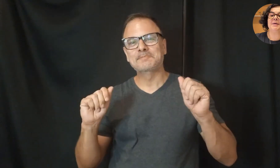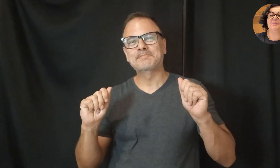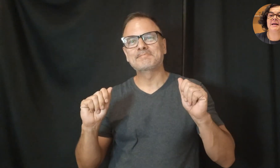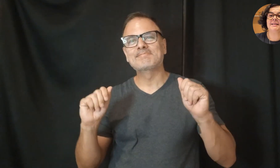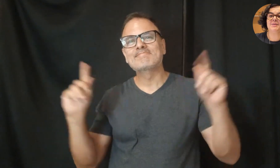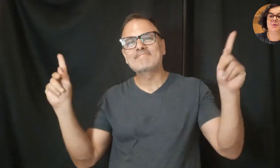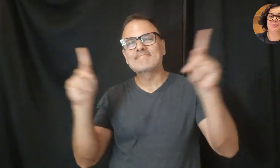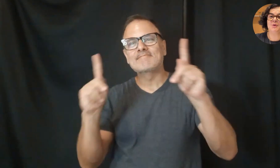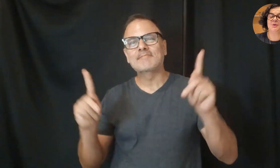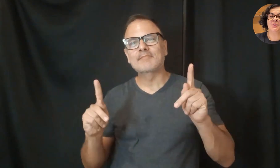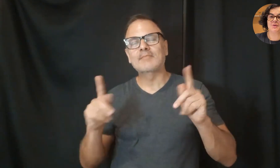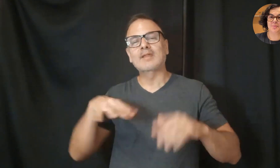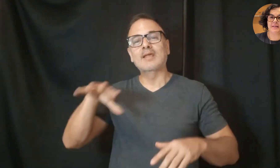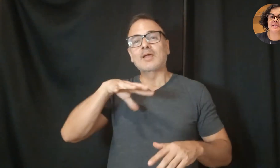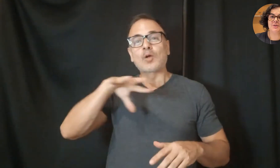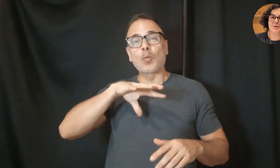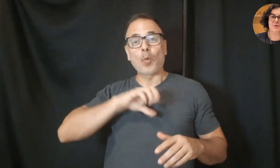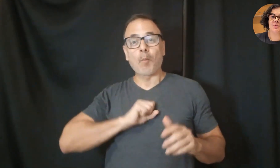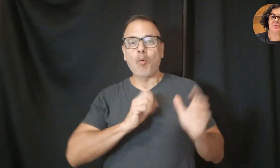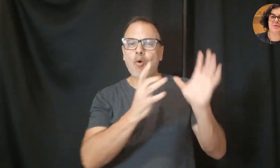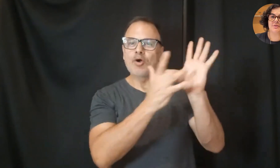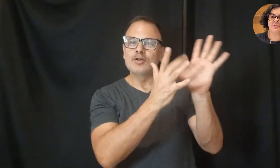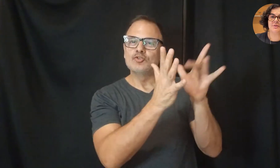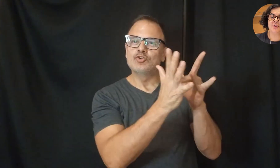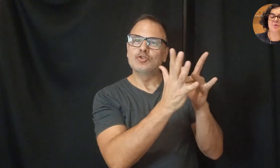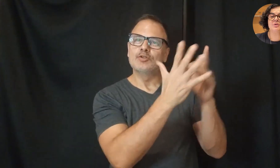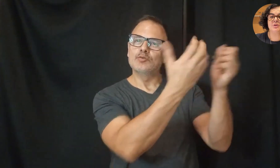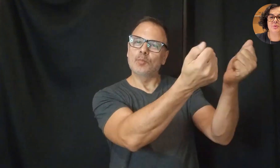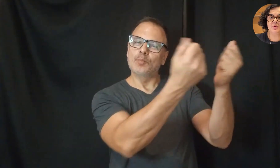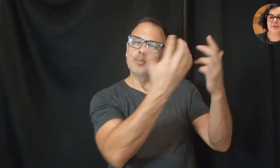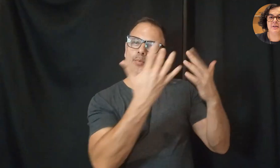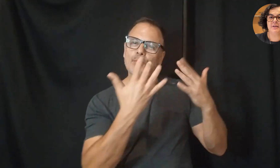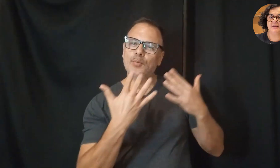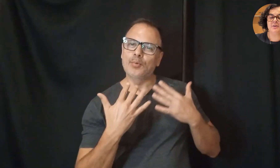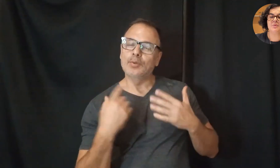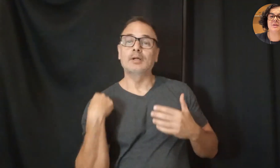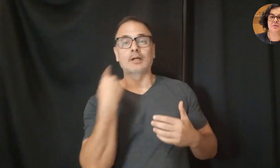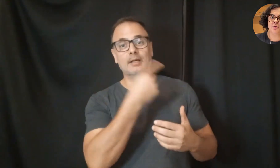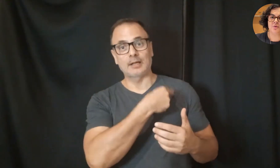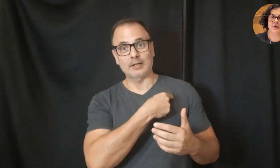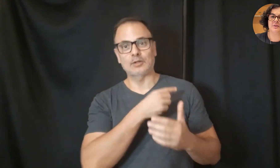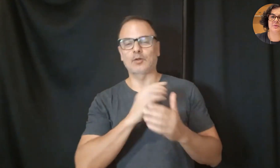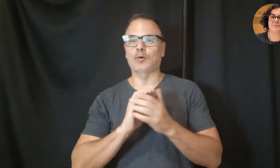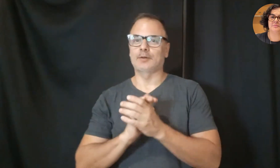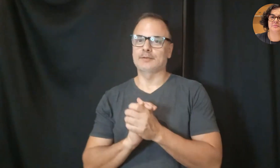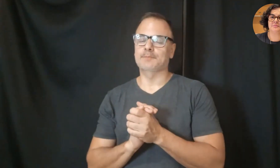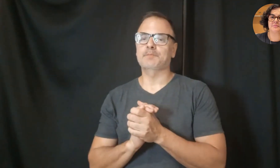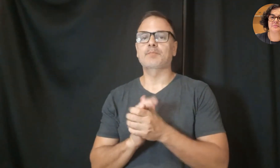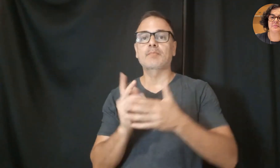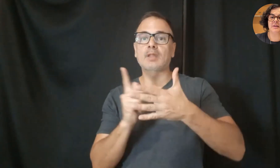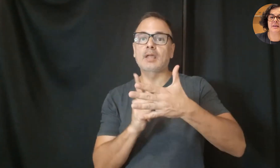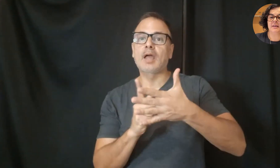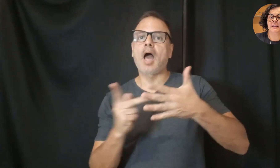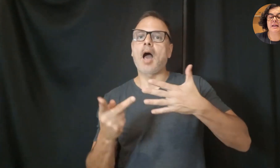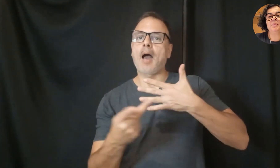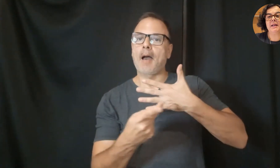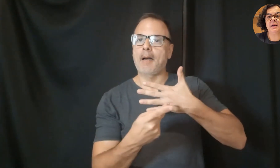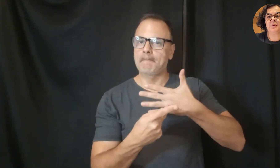Que a paz e o amor do nosso Mestre Jesus continue nos envolvendo. Na parábola